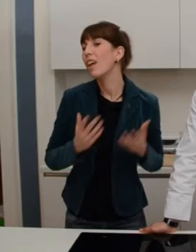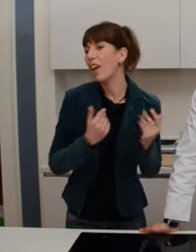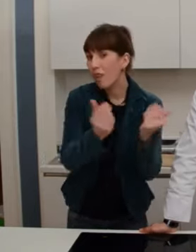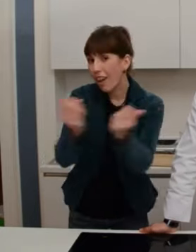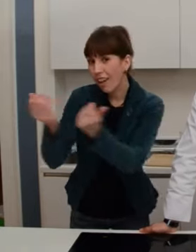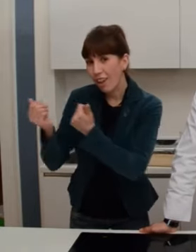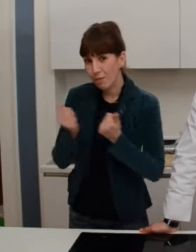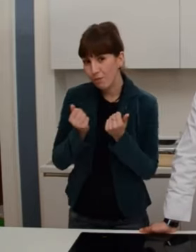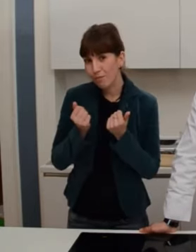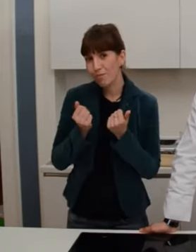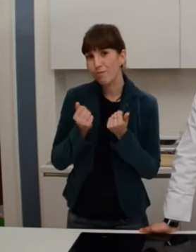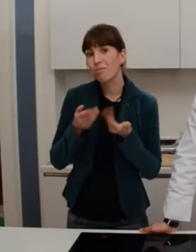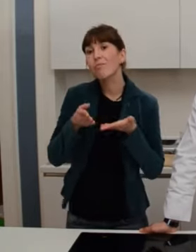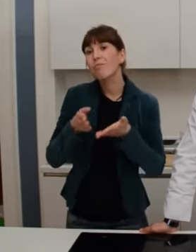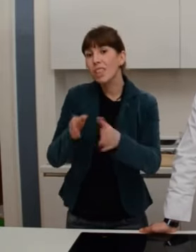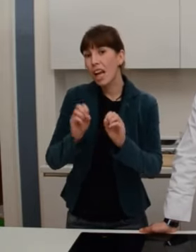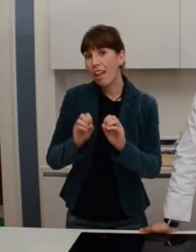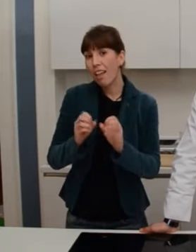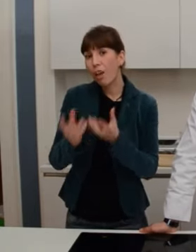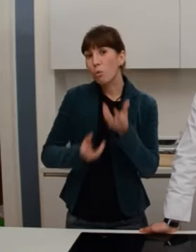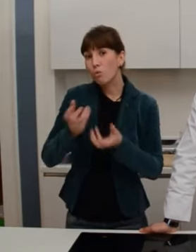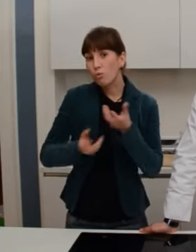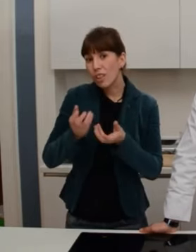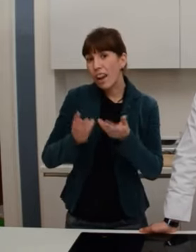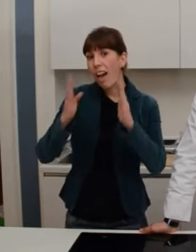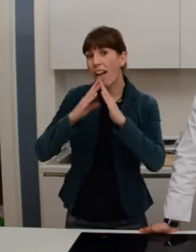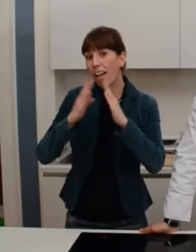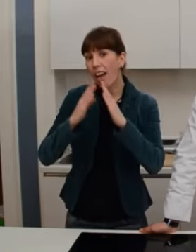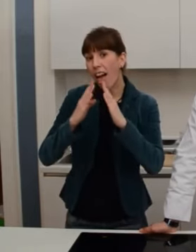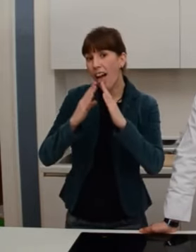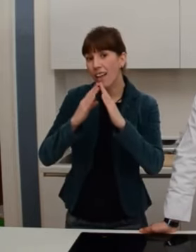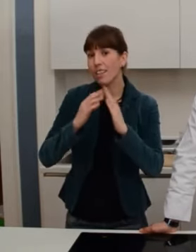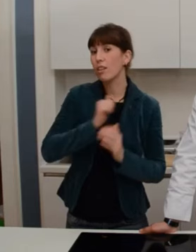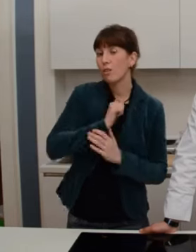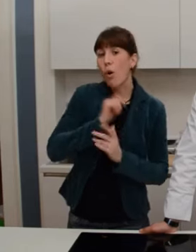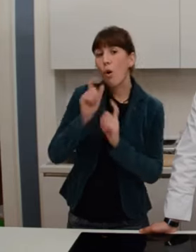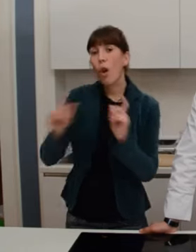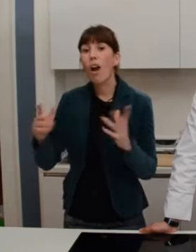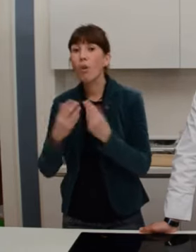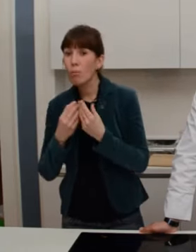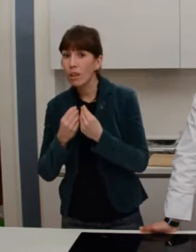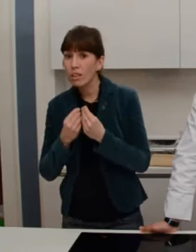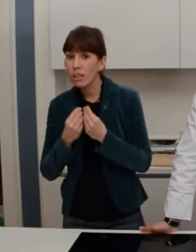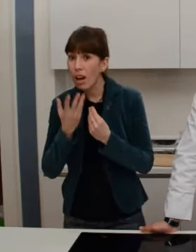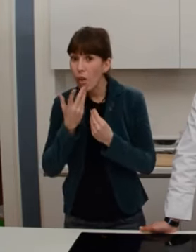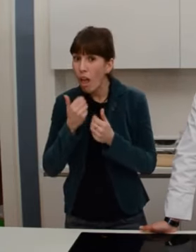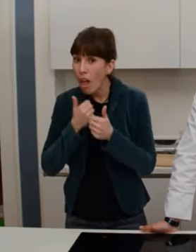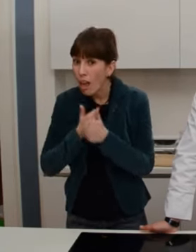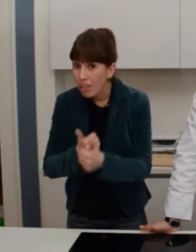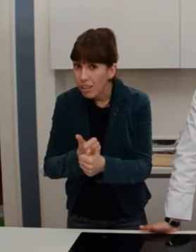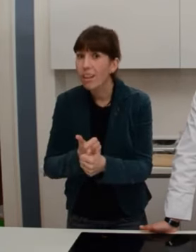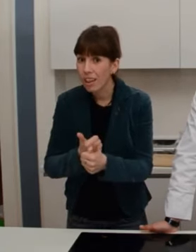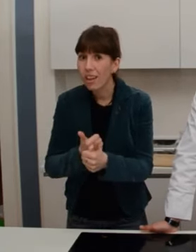Ciao a tutti se volete seguire le lezioni di cucina a casa vostra da soli o in compagnia con la guida di uno chef e